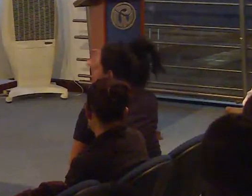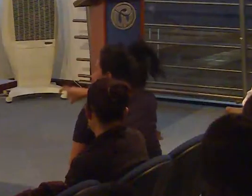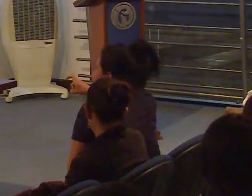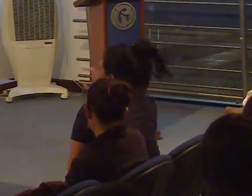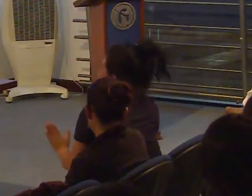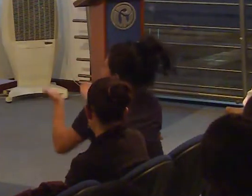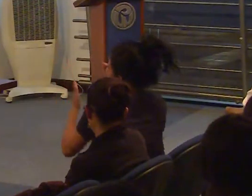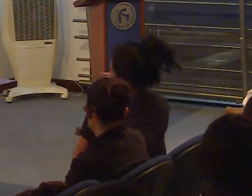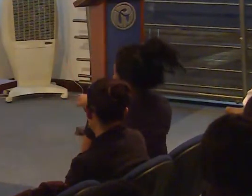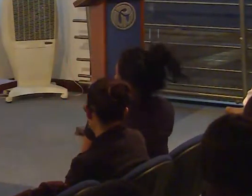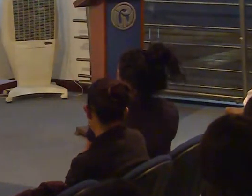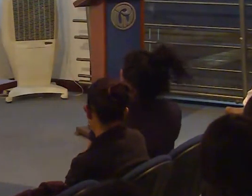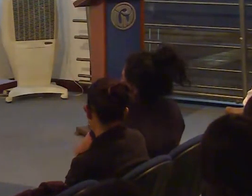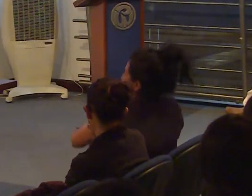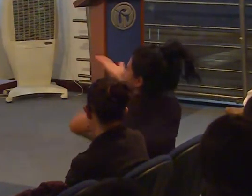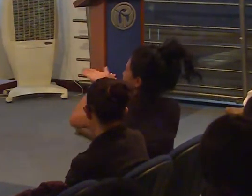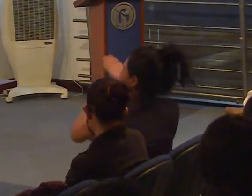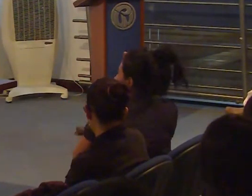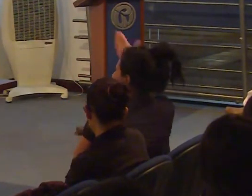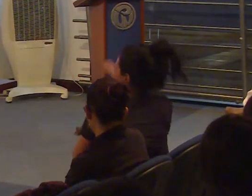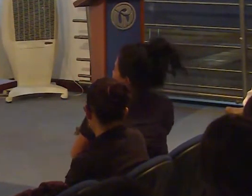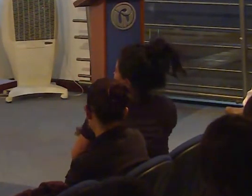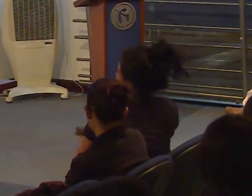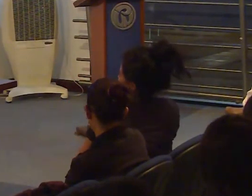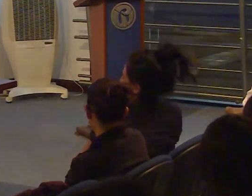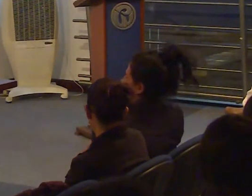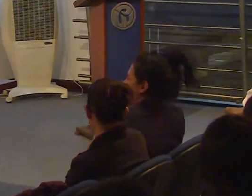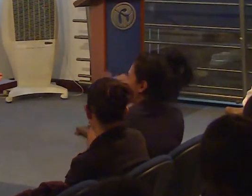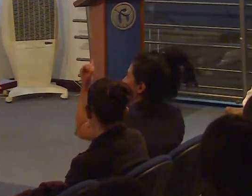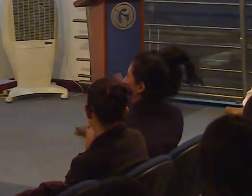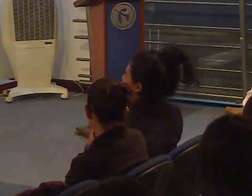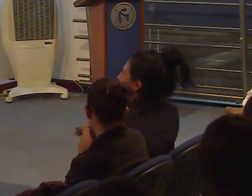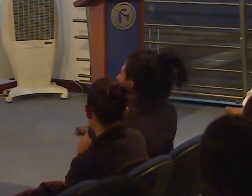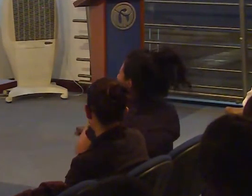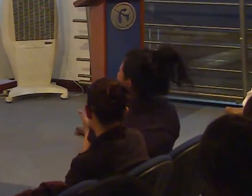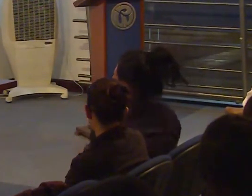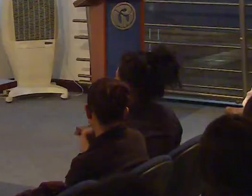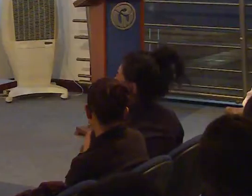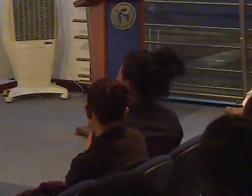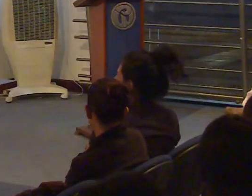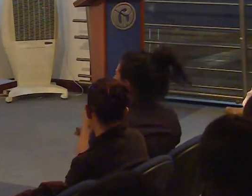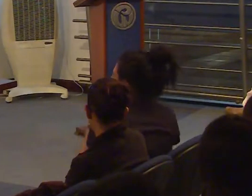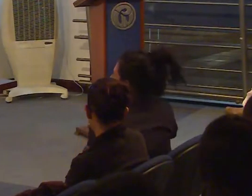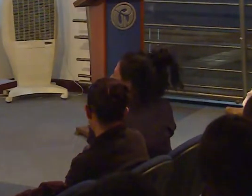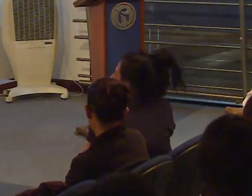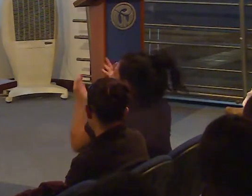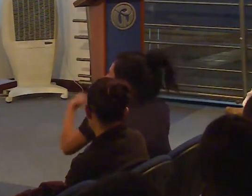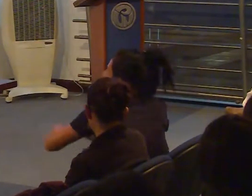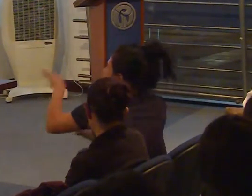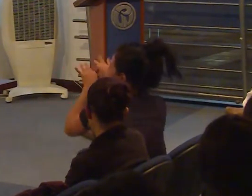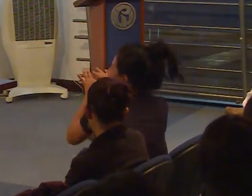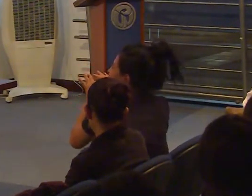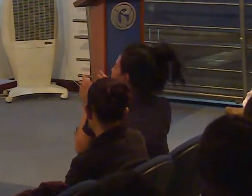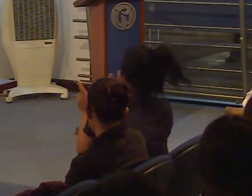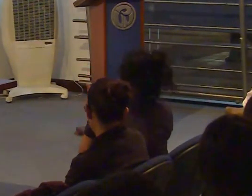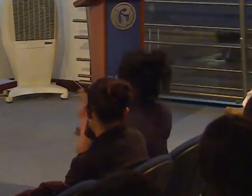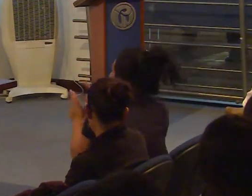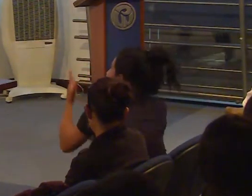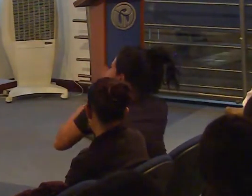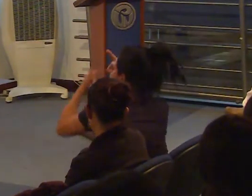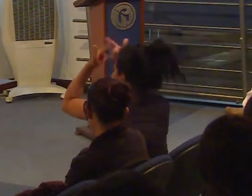llevarlo, incluir también esa discapacidad en esa inclusión que ustedes plantean hoy en esa propuesta. Sé que de pronto pues puede